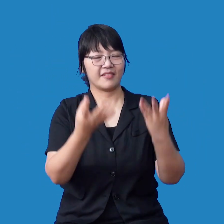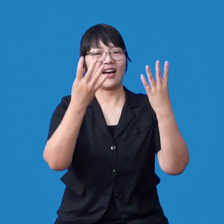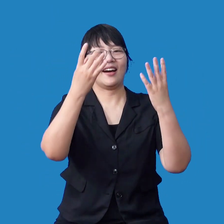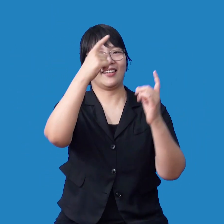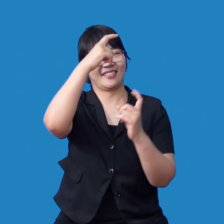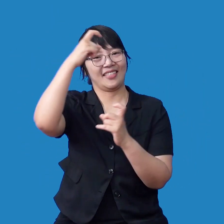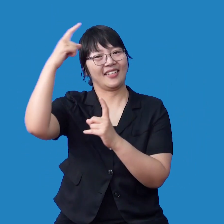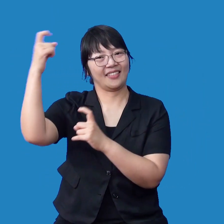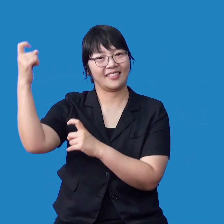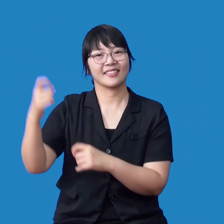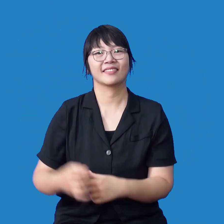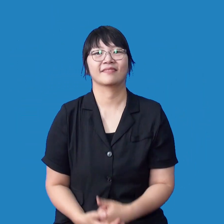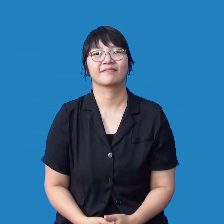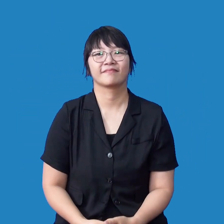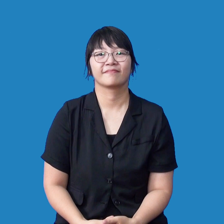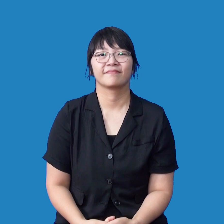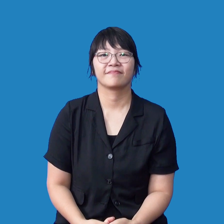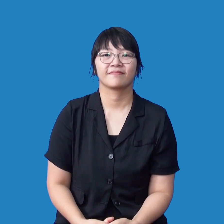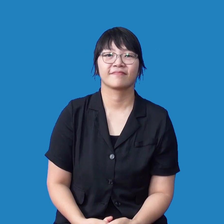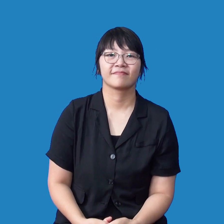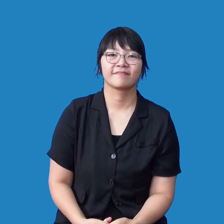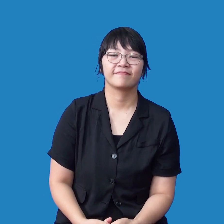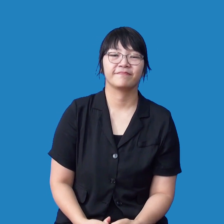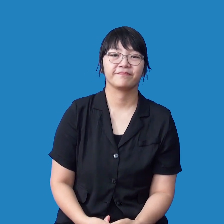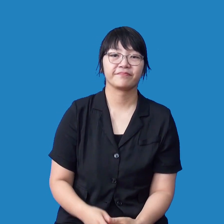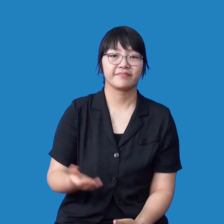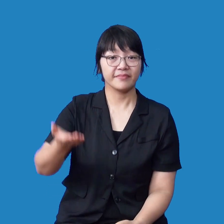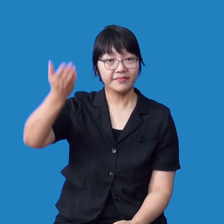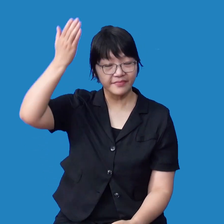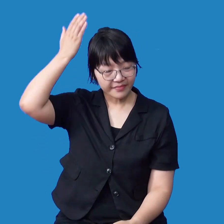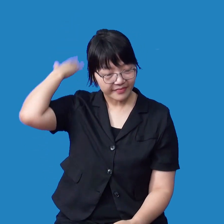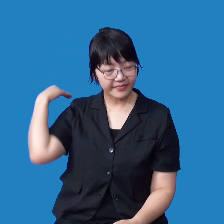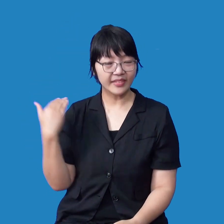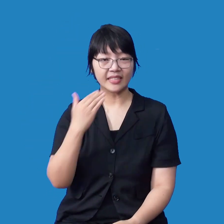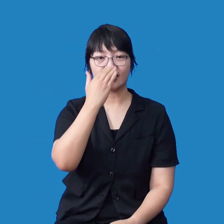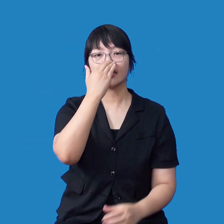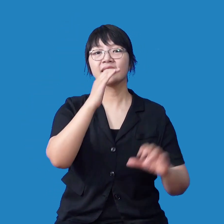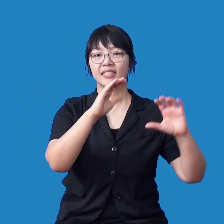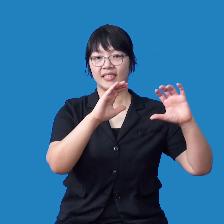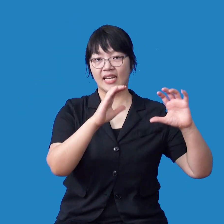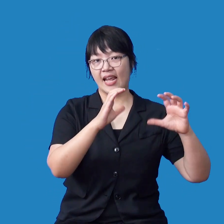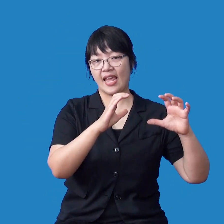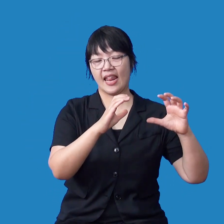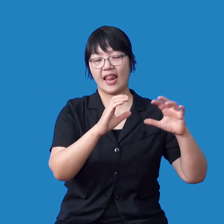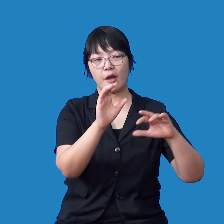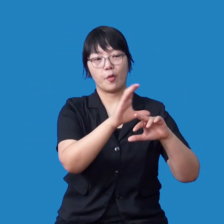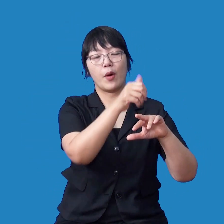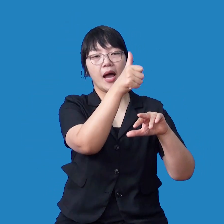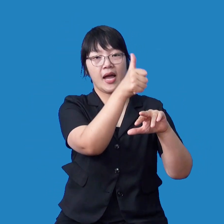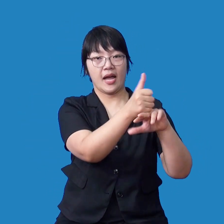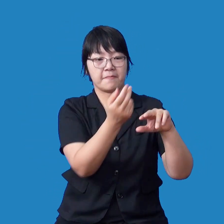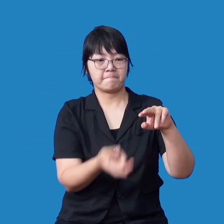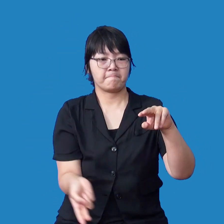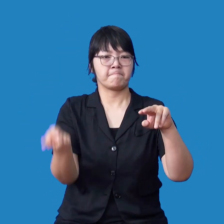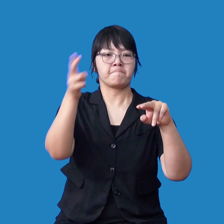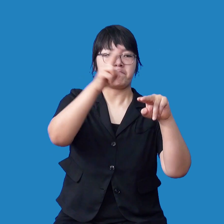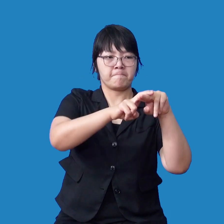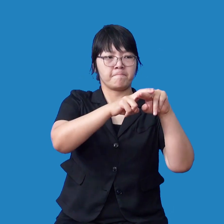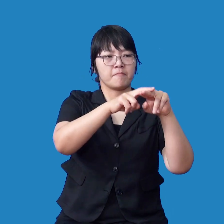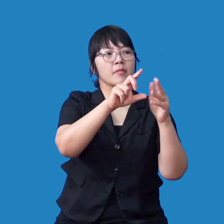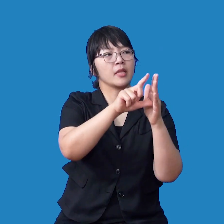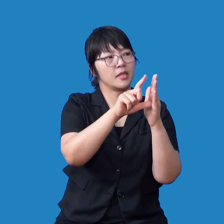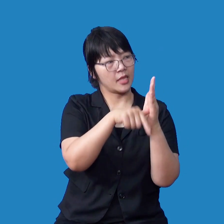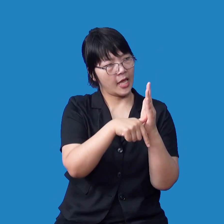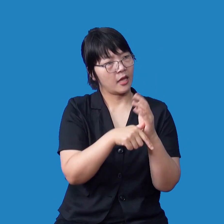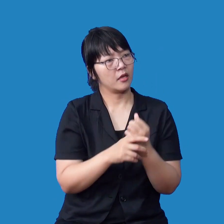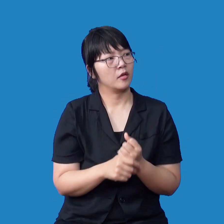양각 나팔이 부러진 것입니다. 과거 이스라엘 왕이 왕의 자리에 취임하는 대관식이나